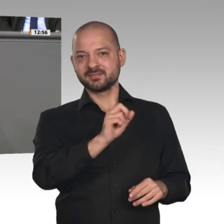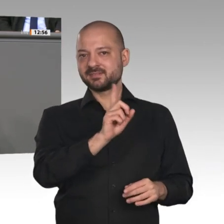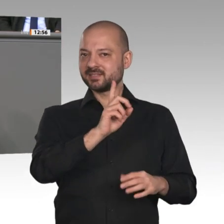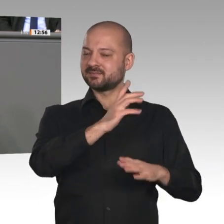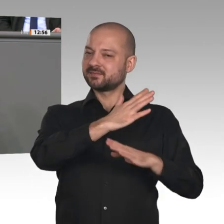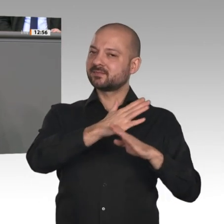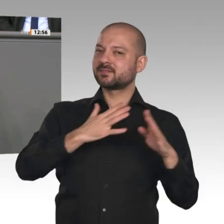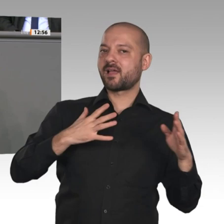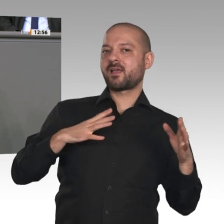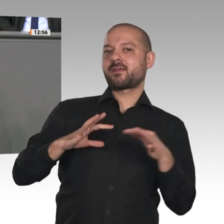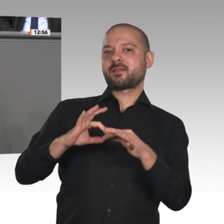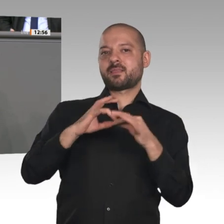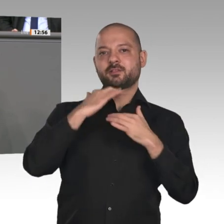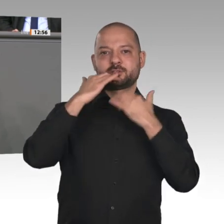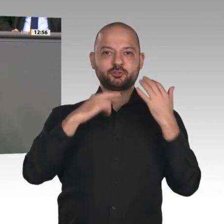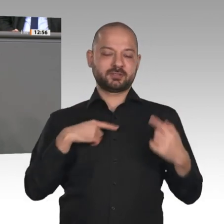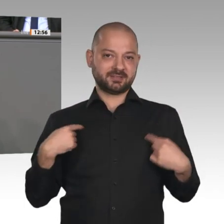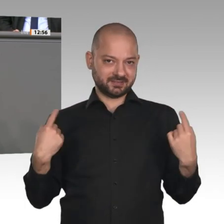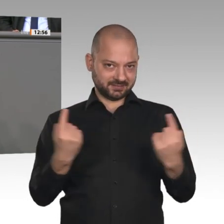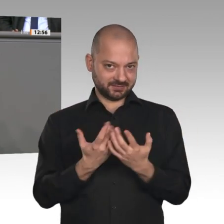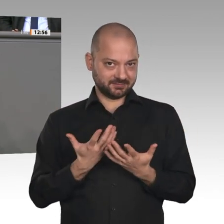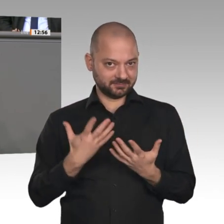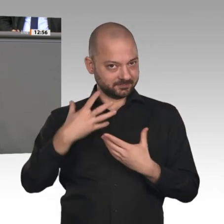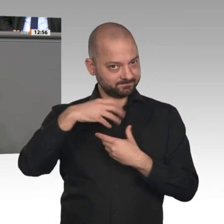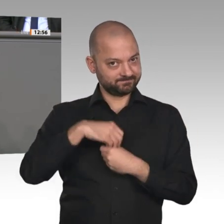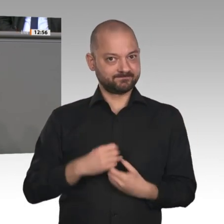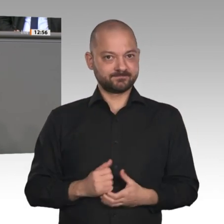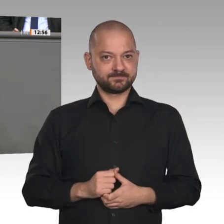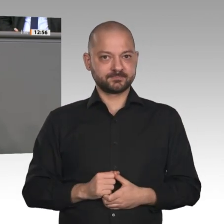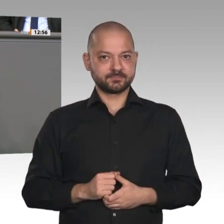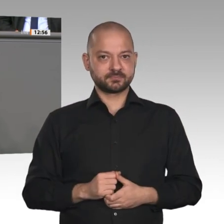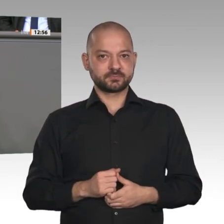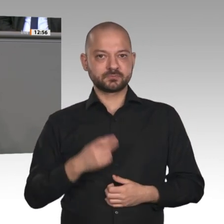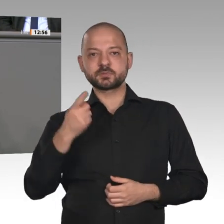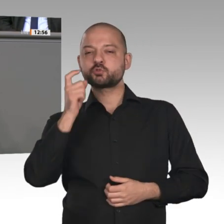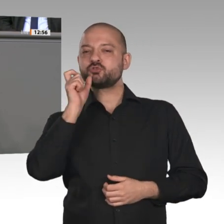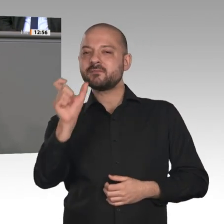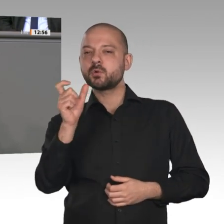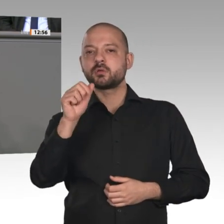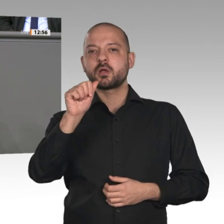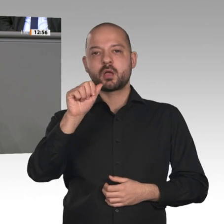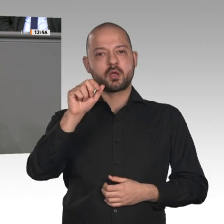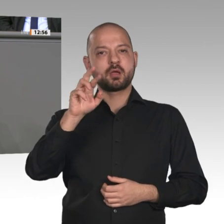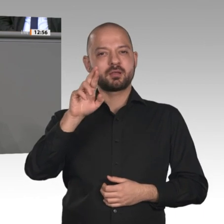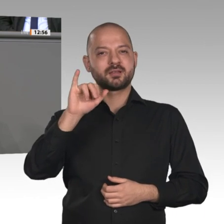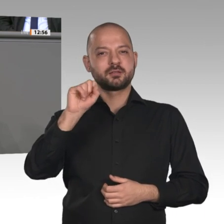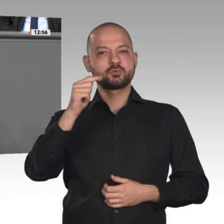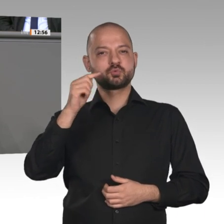von uns und unserer Geschichte. Und, weil das Stichwort Aristokratie mich jetzt dazu